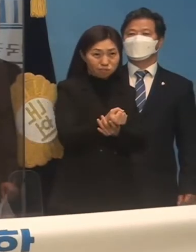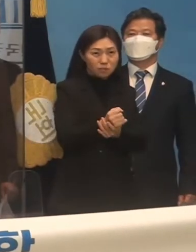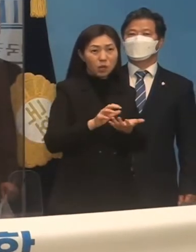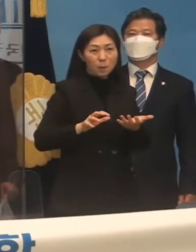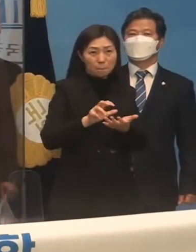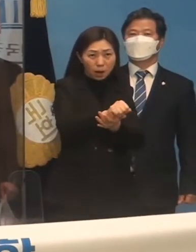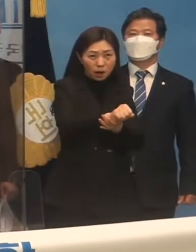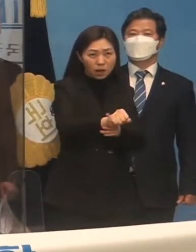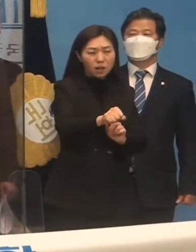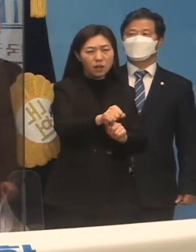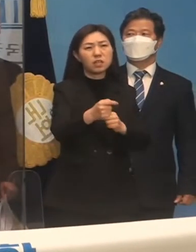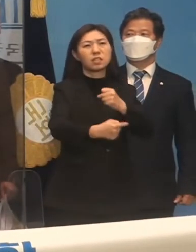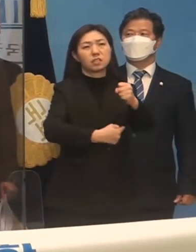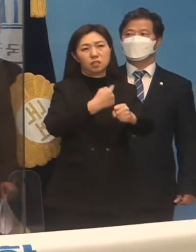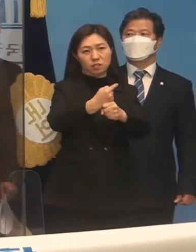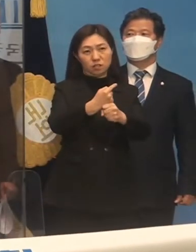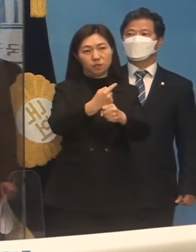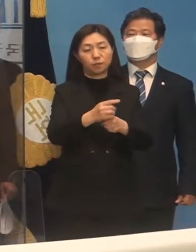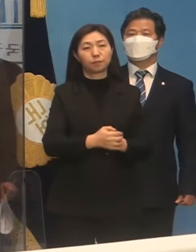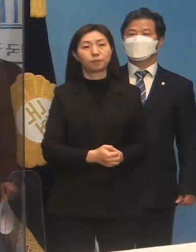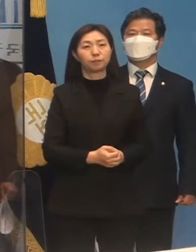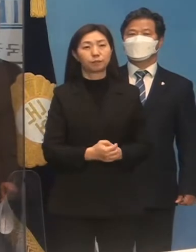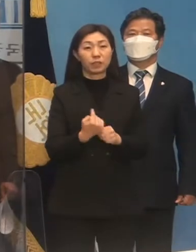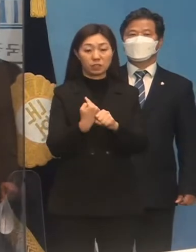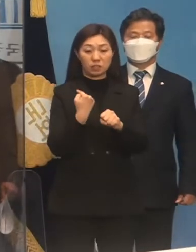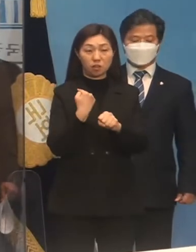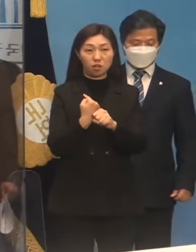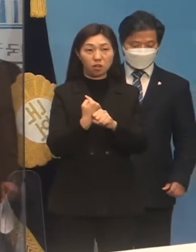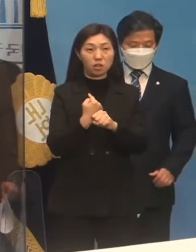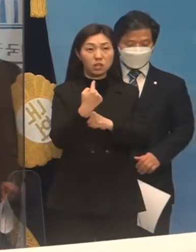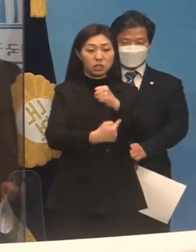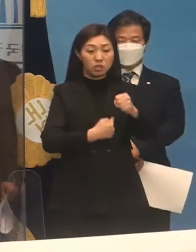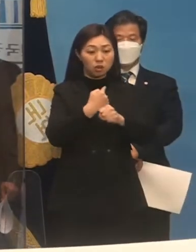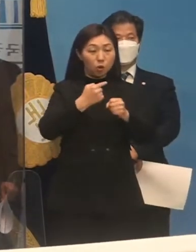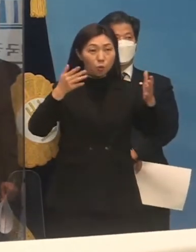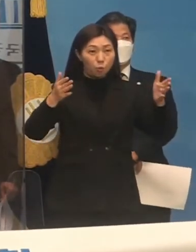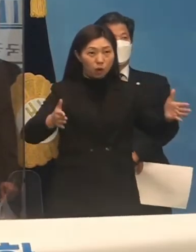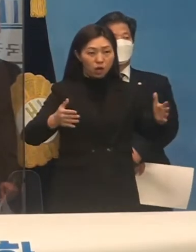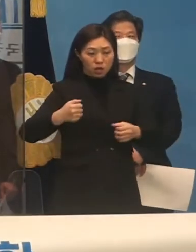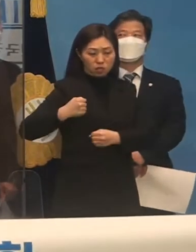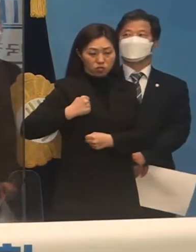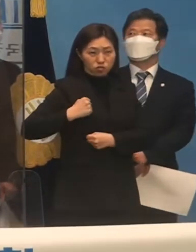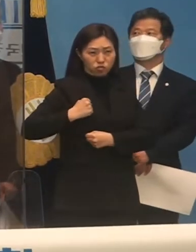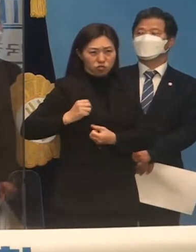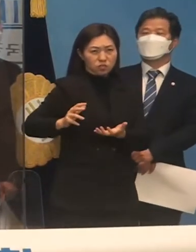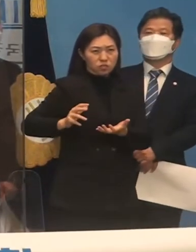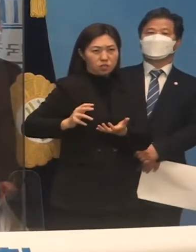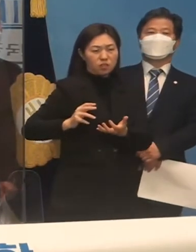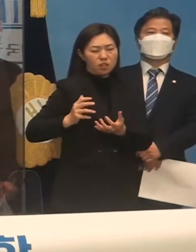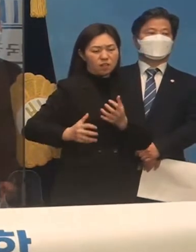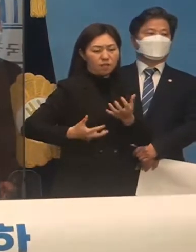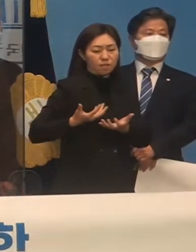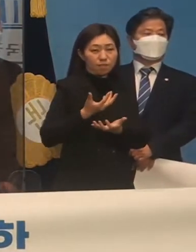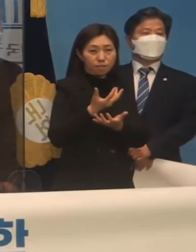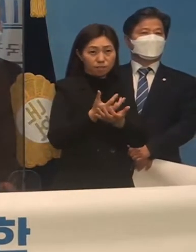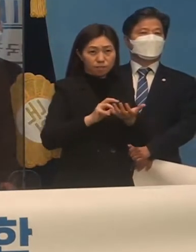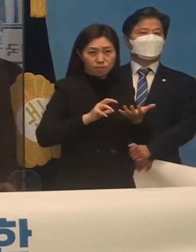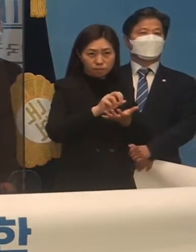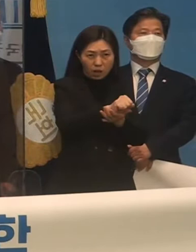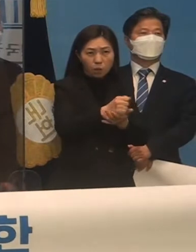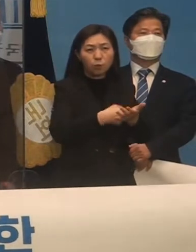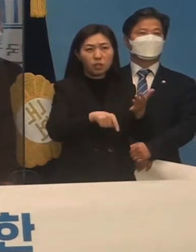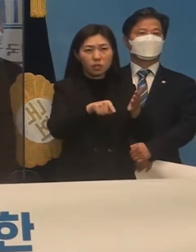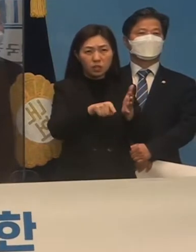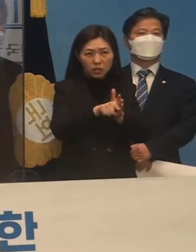미얀마에서는 지난 1년간 군부 쿠데타를 극복하기 위해서